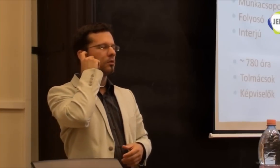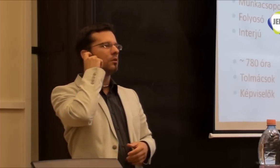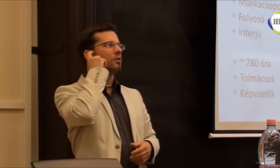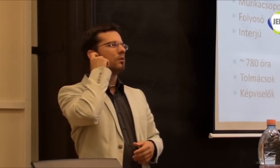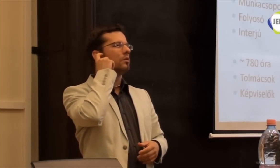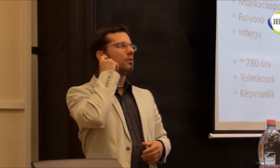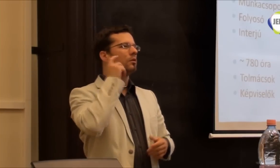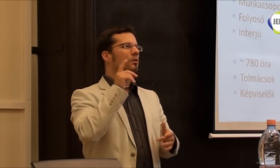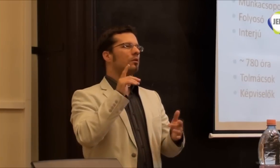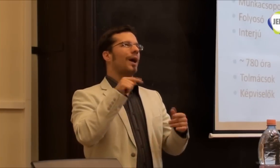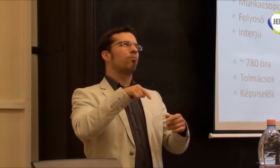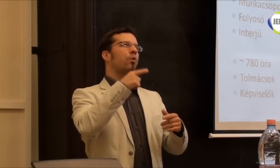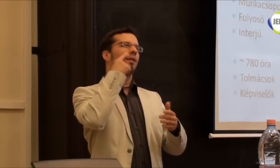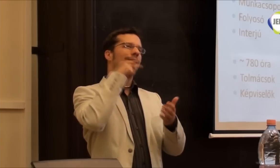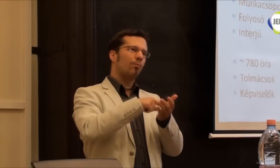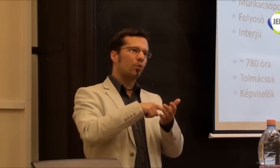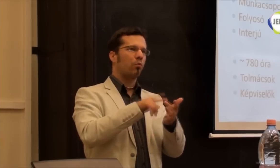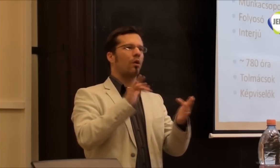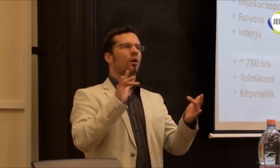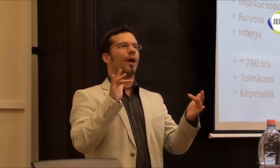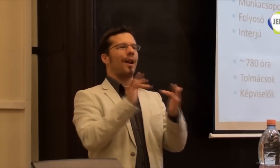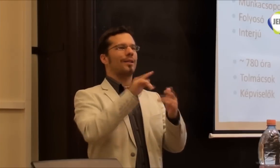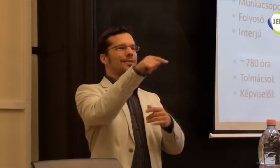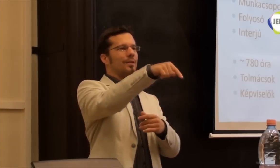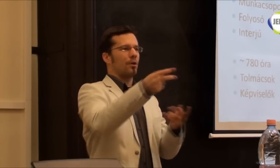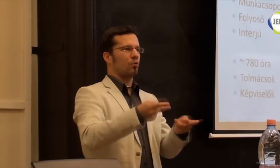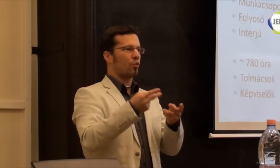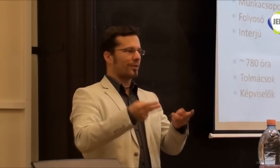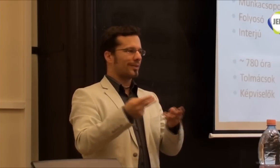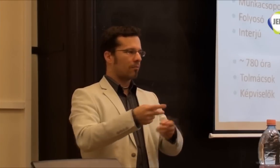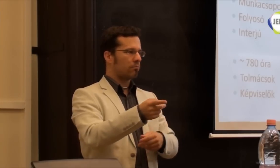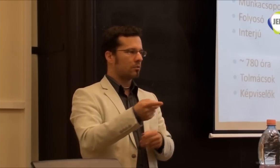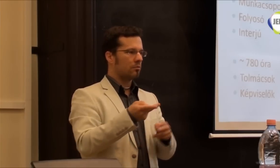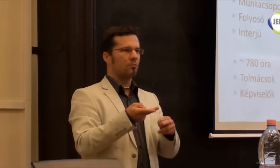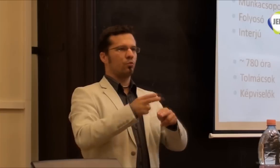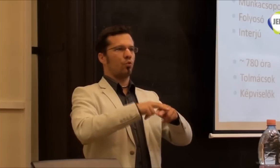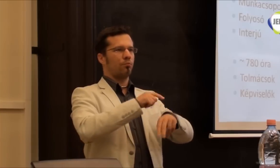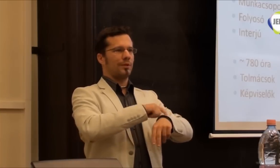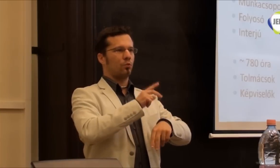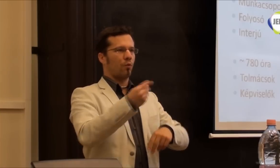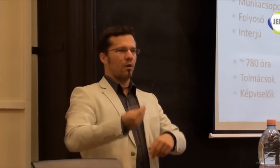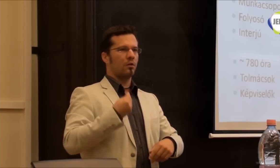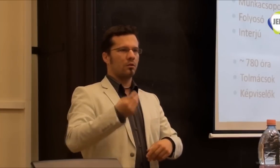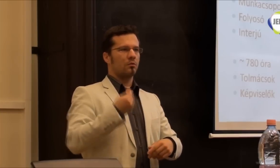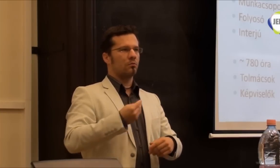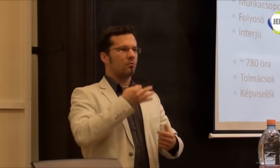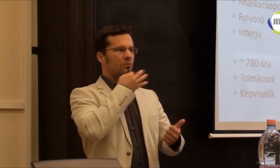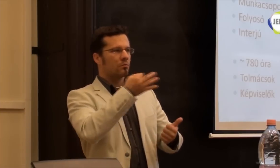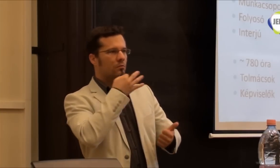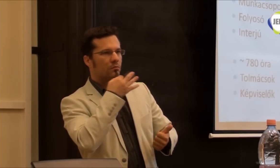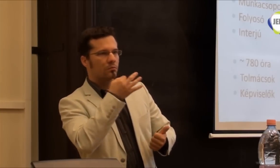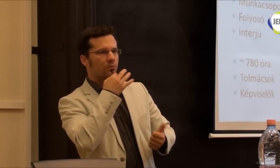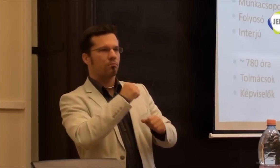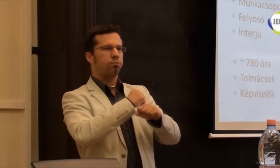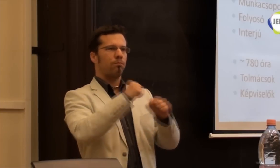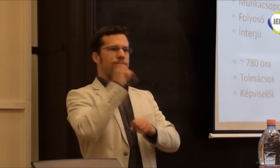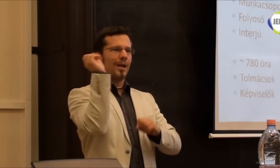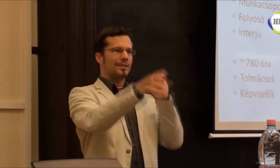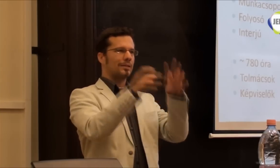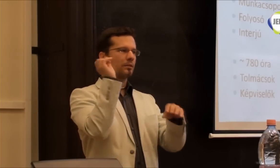nagyon korlátozott egy-egy képviselő számára, és ilyen szempontból könnyebb az ellenzéknek,